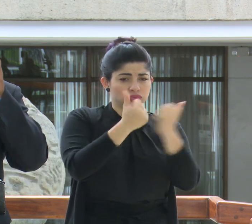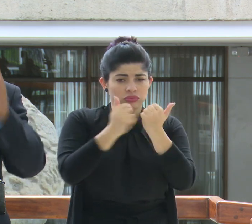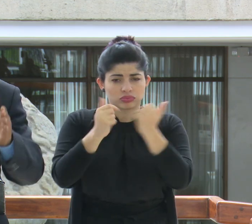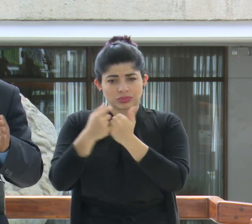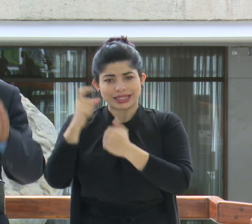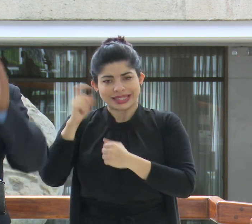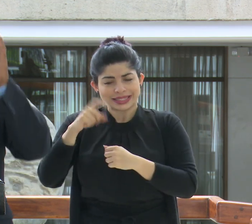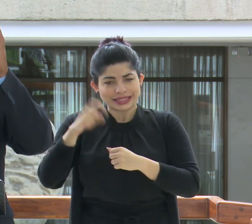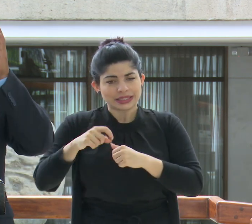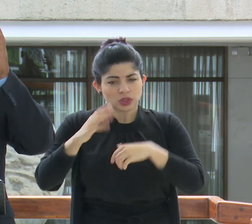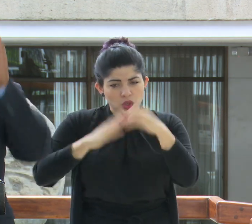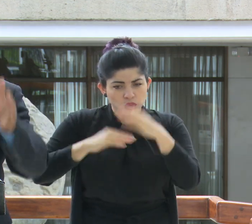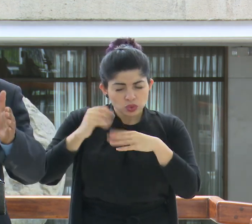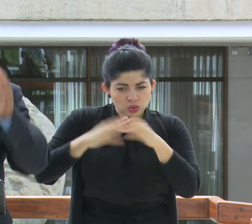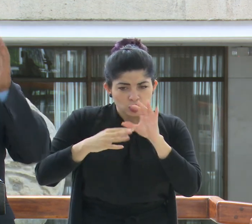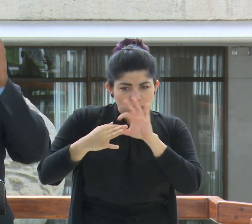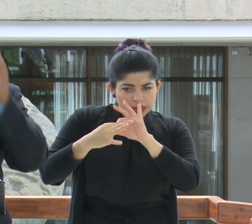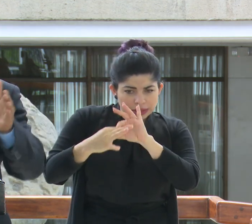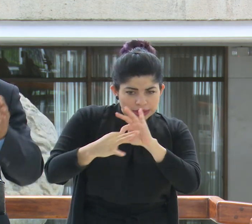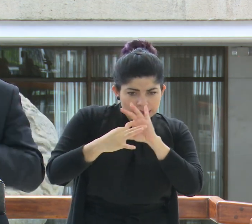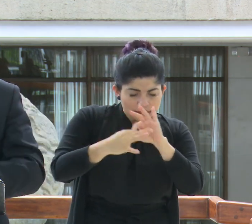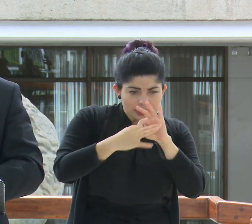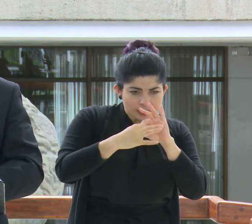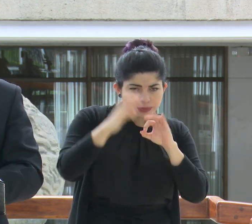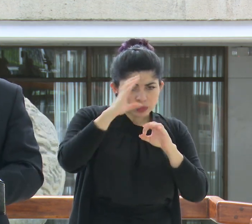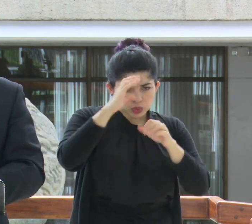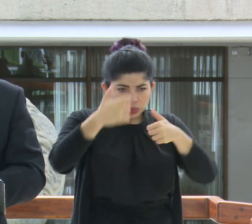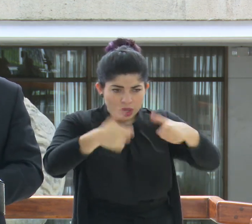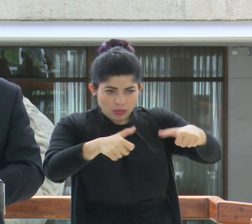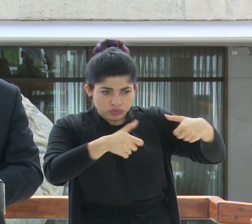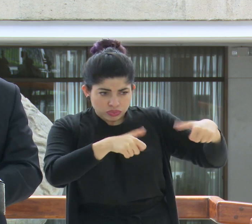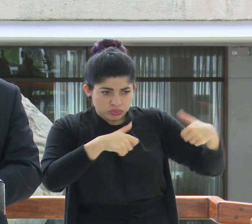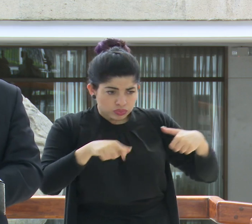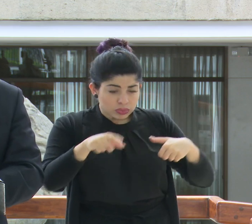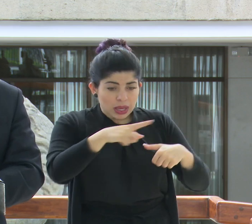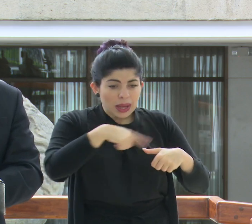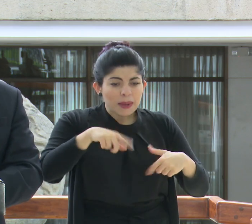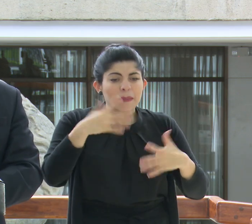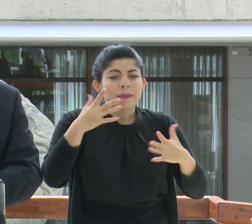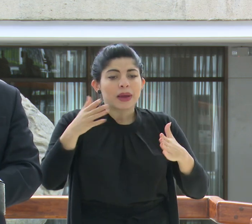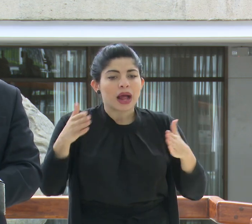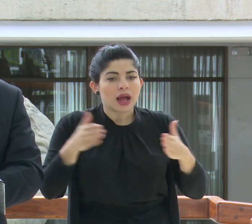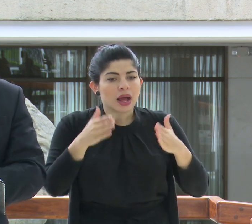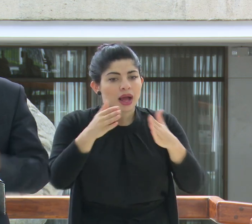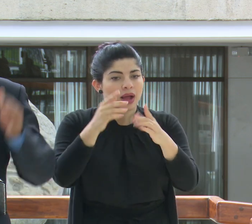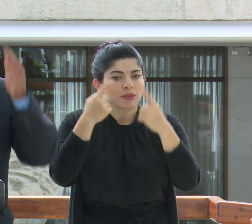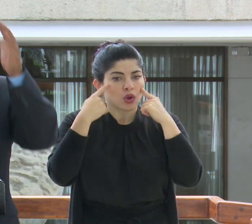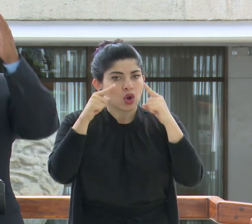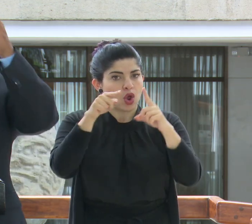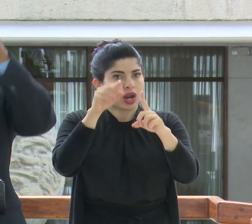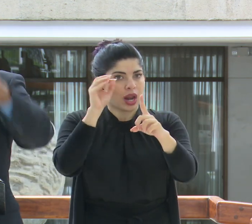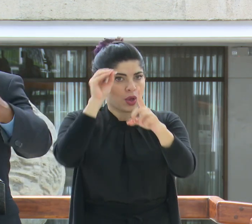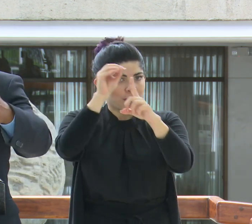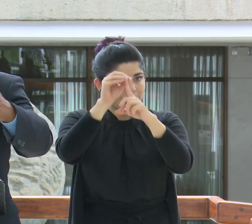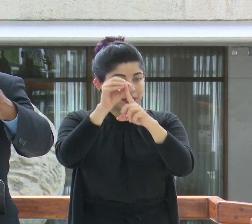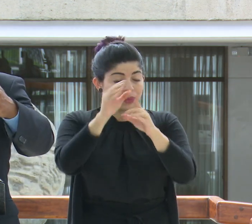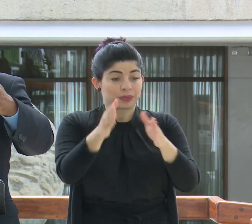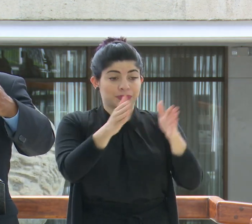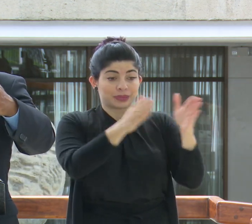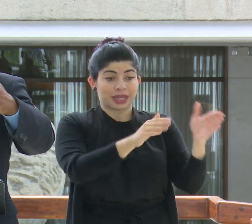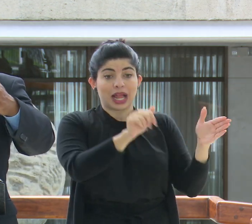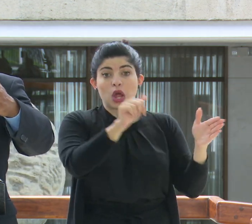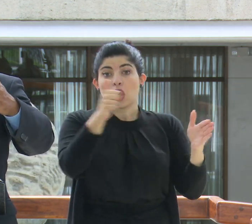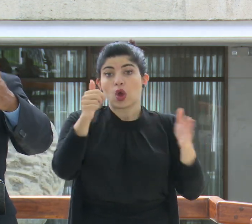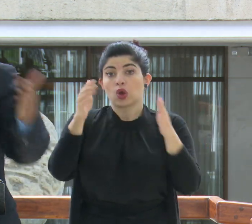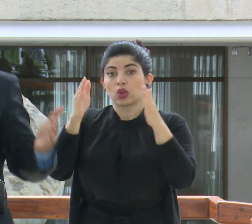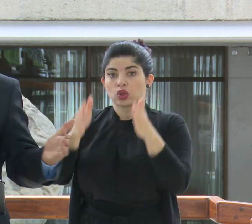tenemos que construir alianzas, acuerdos que conduzcan a ese propósito. El otro frente es,